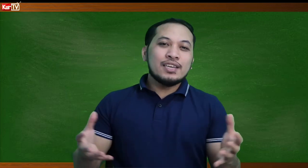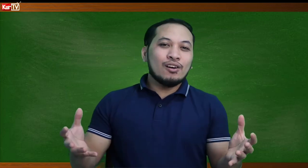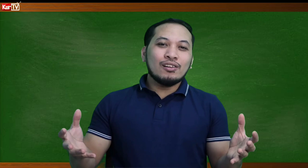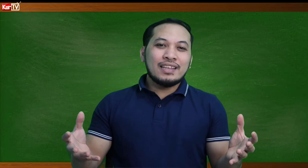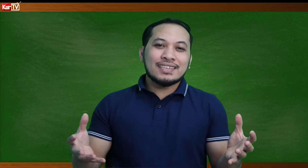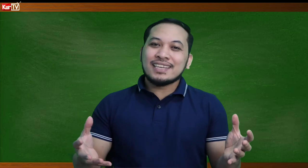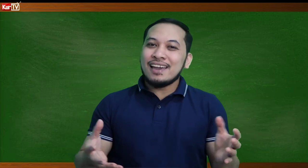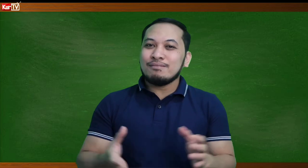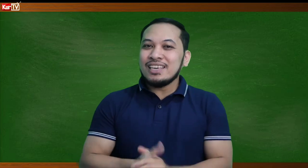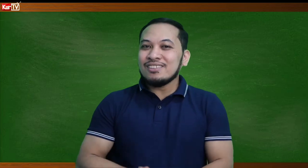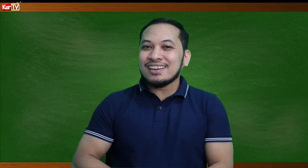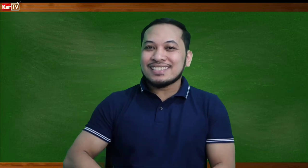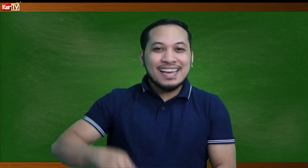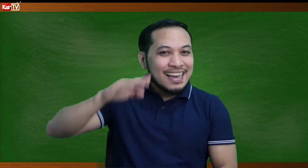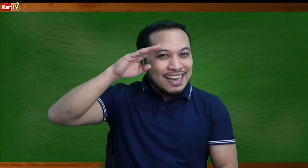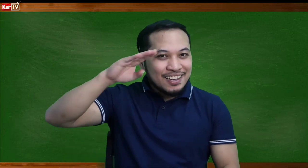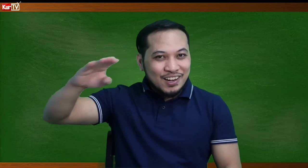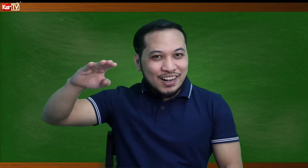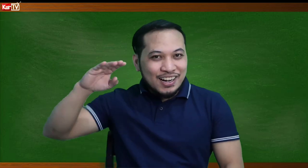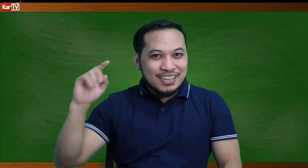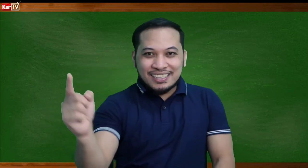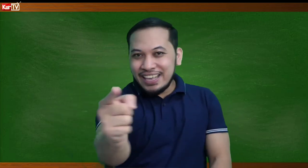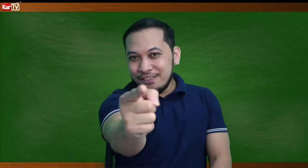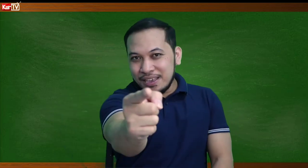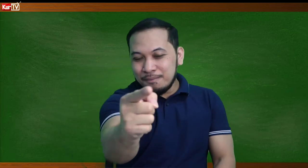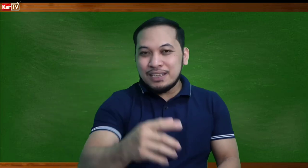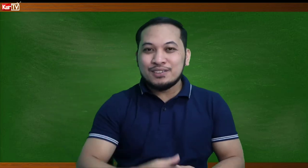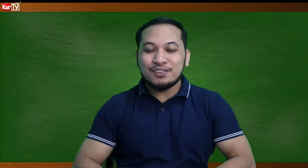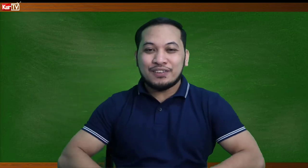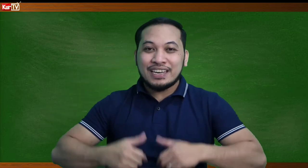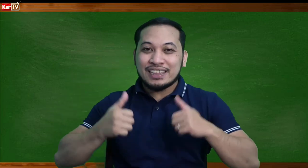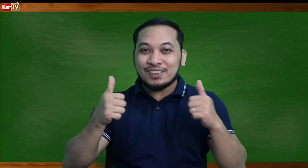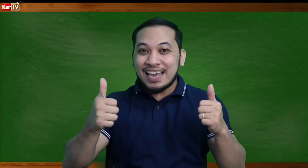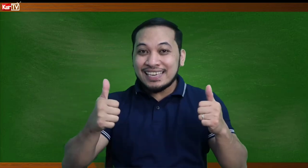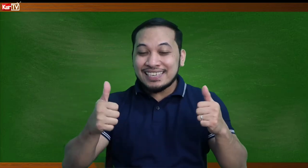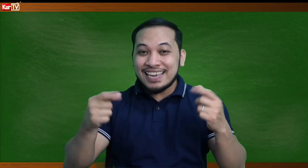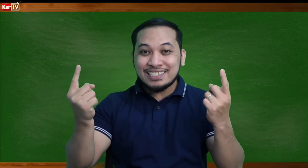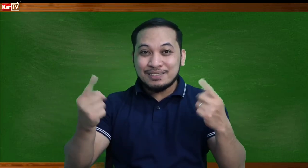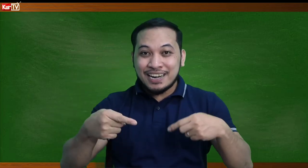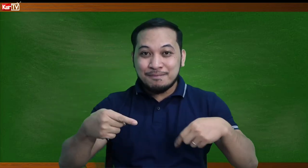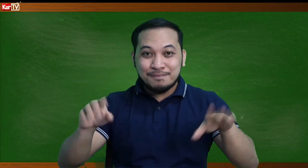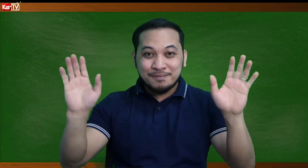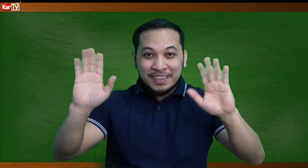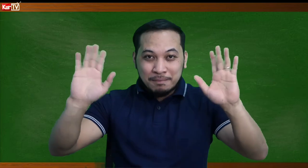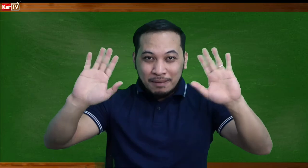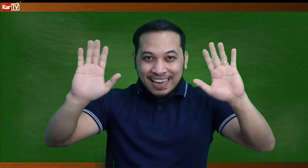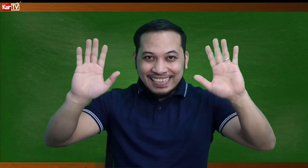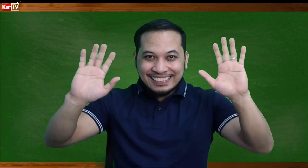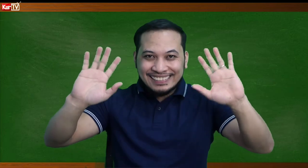you all next time dito lang sa Kurt TV. Please don't forget to like and subscribe. Bye-bye!